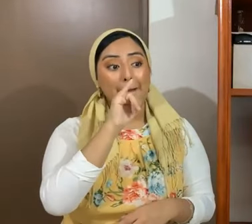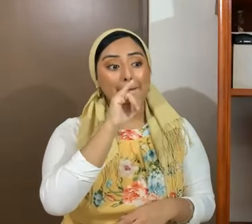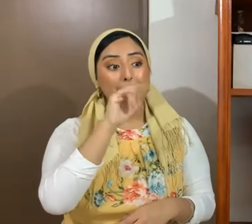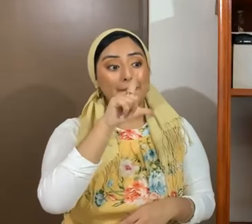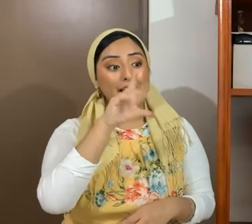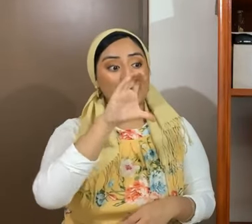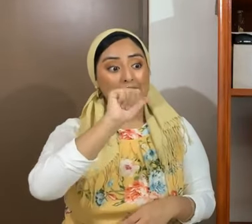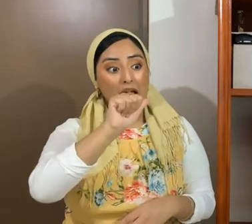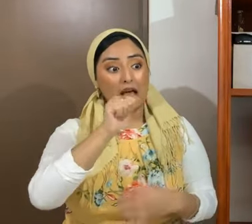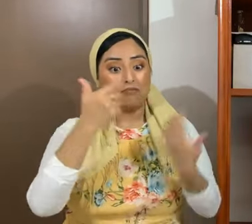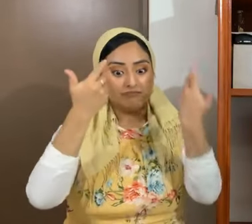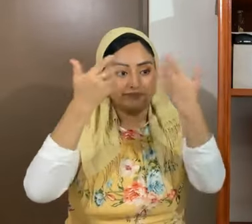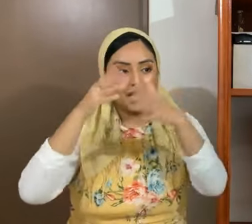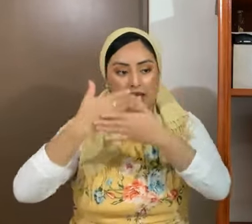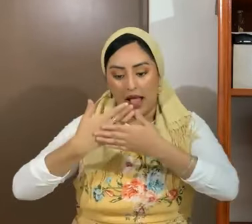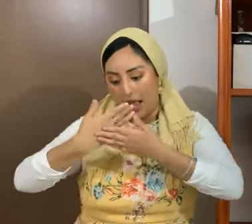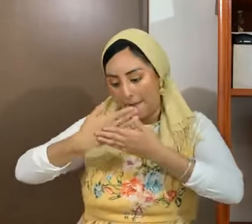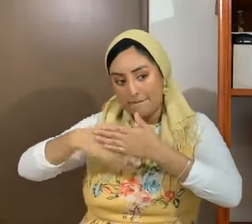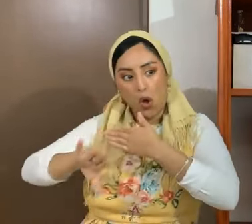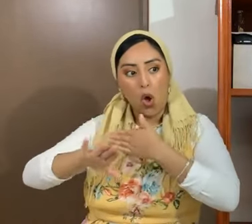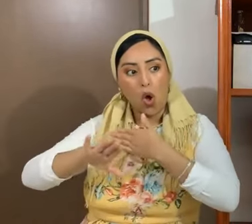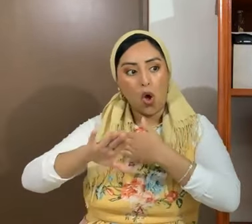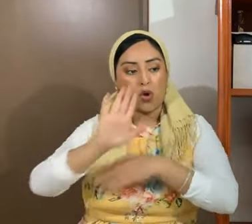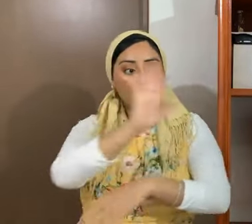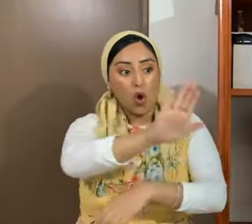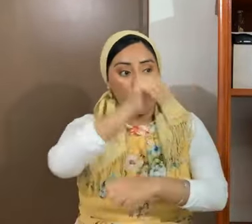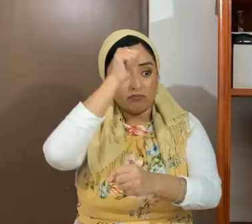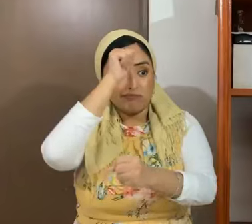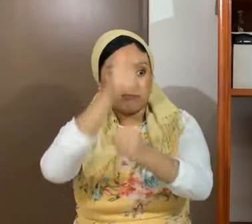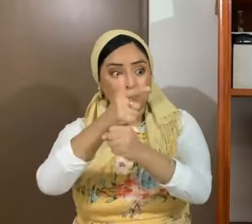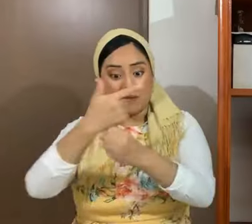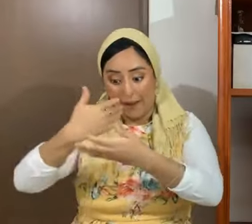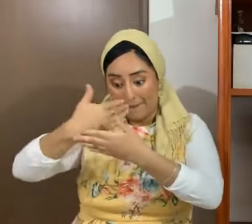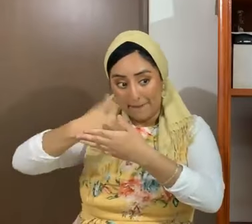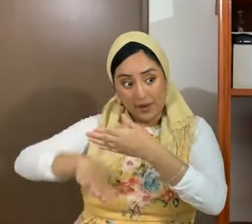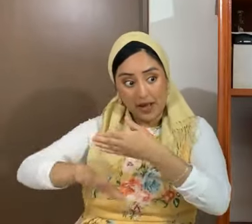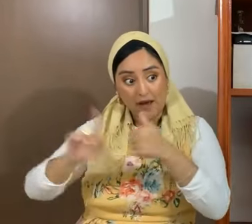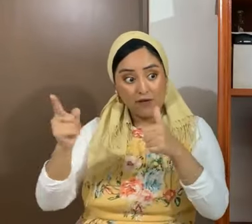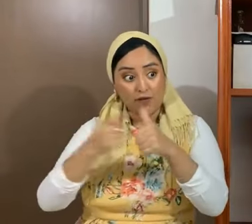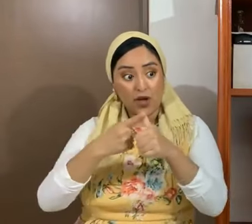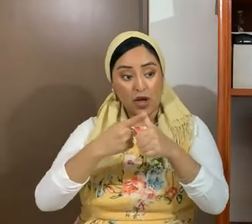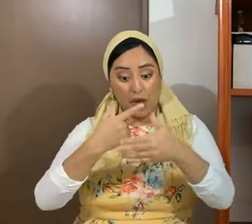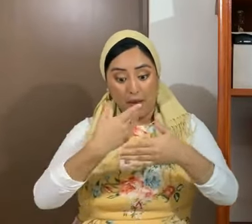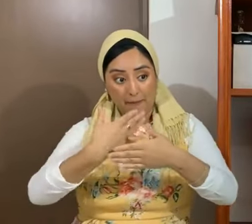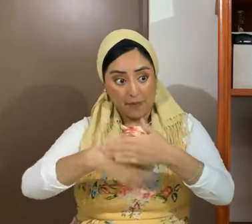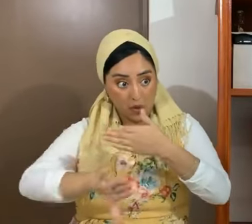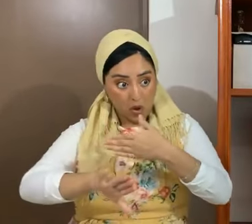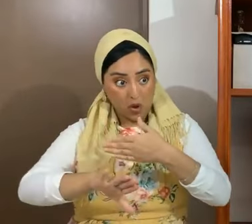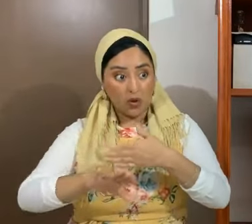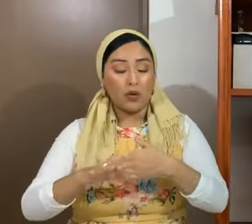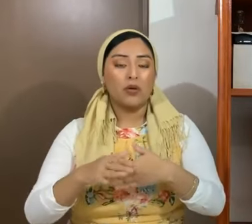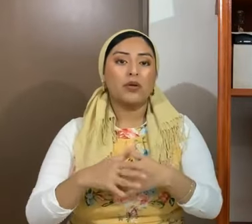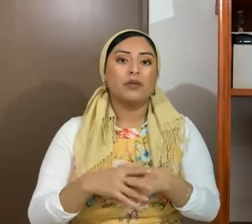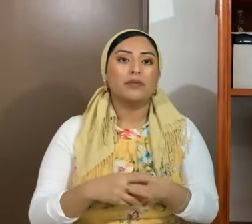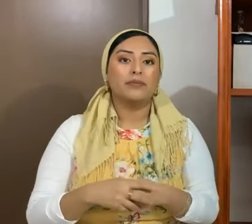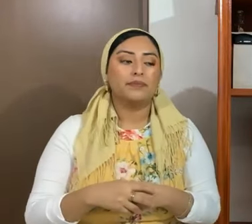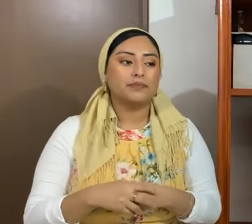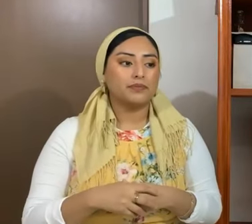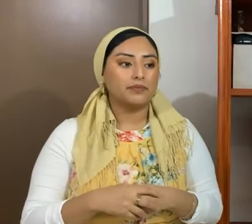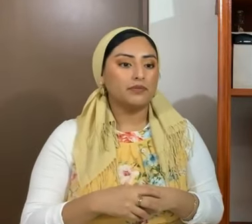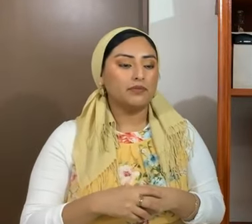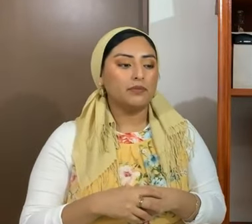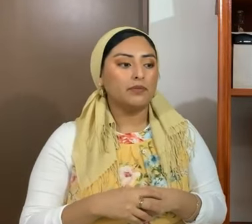ha dado a luz hijos a Nacor tu hermano, y Uz su primogénito, Buz su hermano, Kemuel padre de